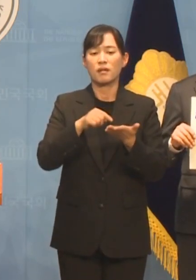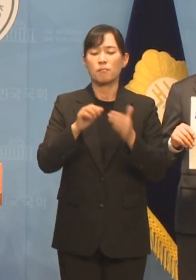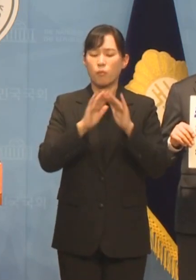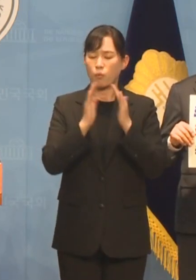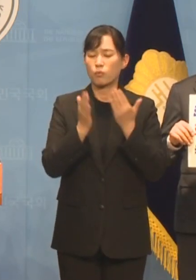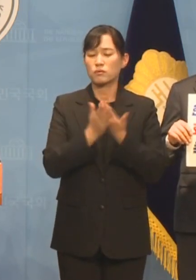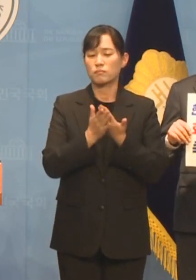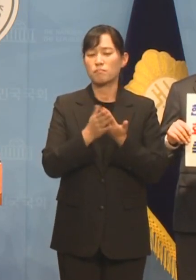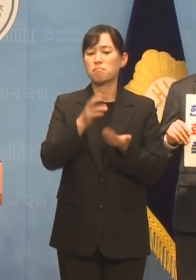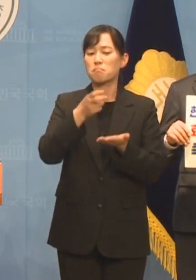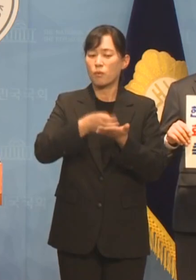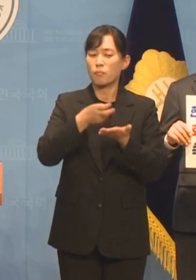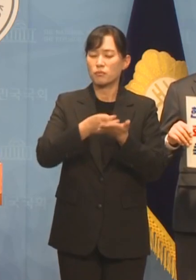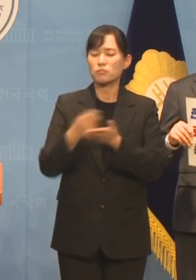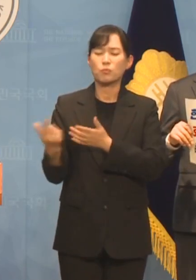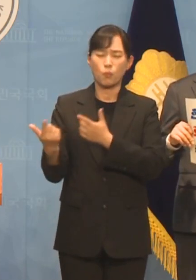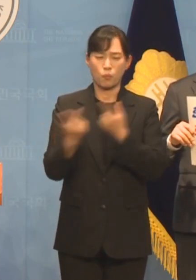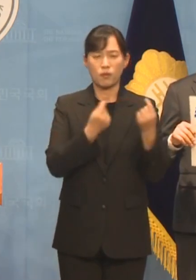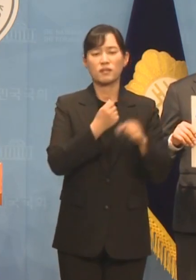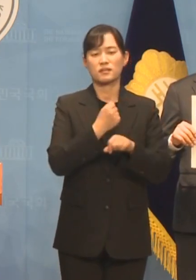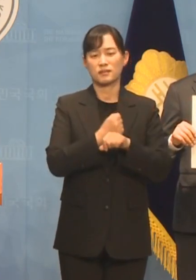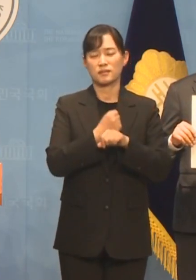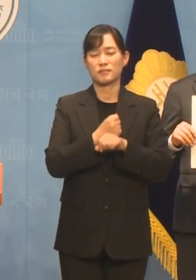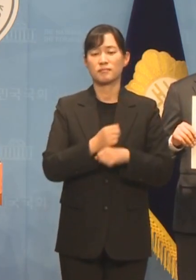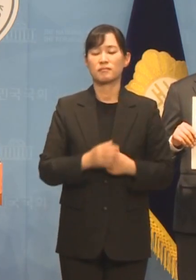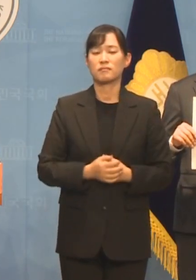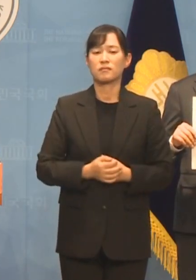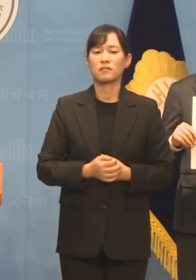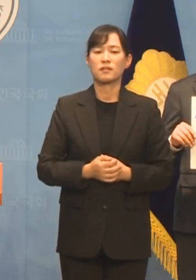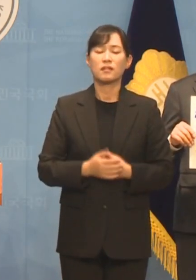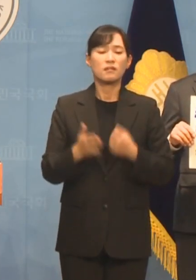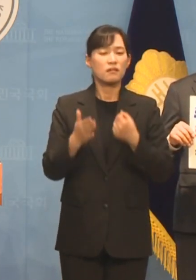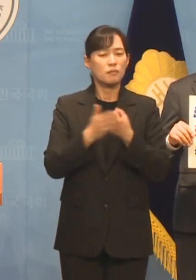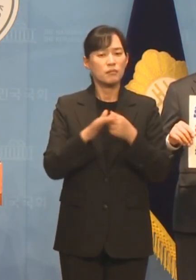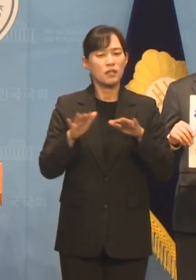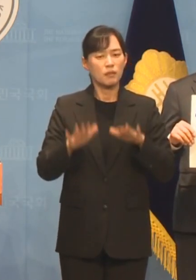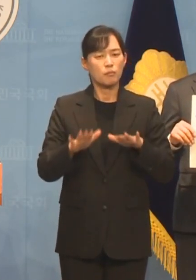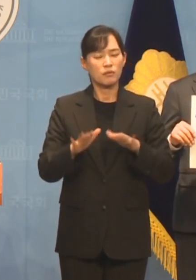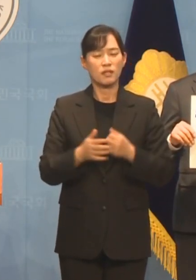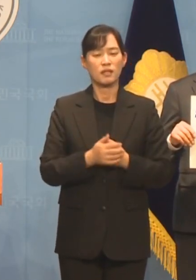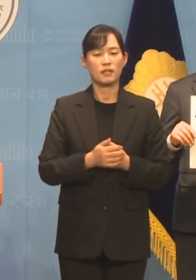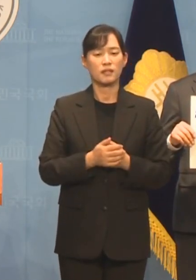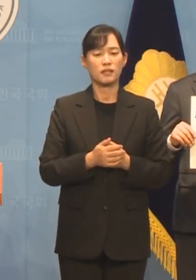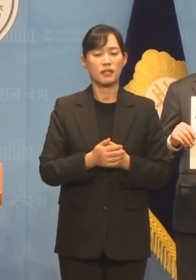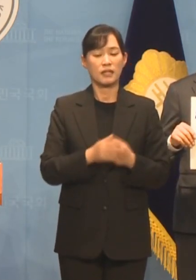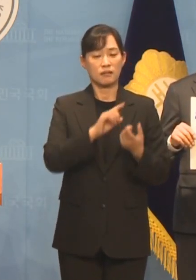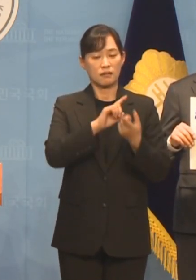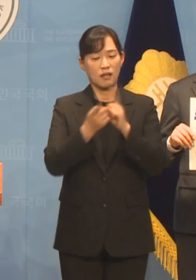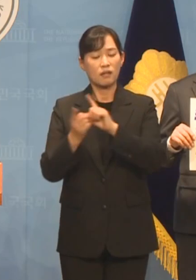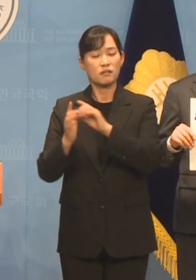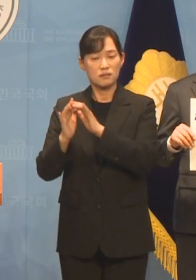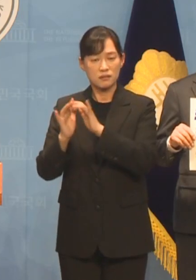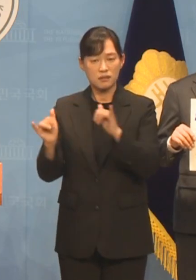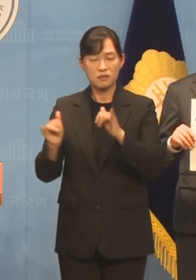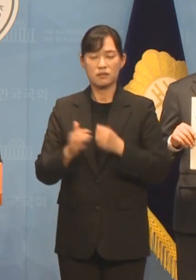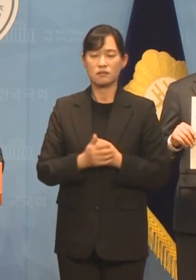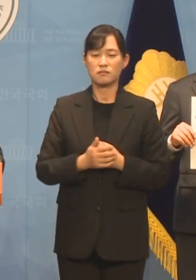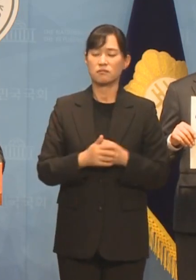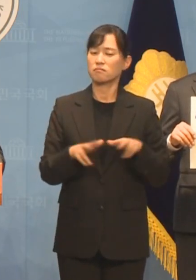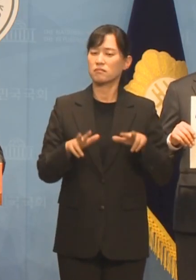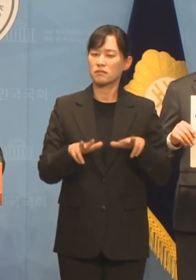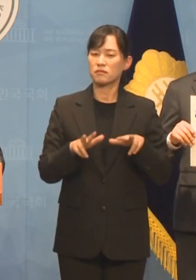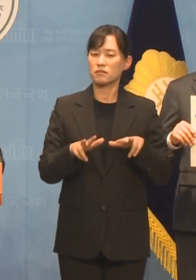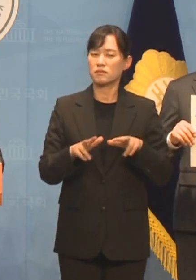다른 법률 해석에도 그대로 적용되고 있다. 그래서 이번에 그 한덕수 직무대행자는